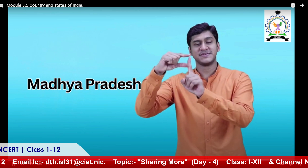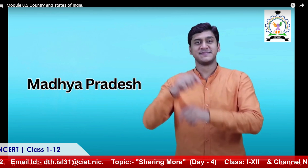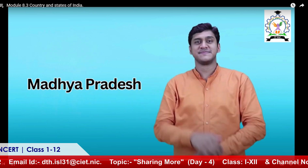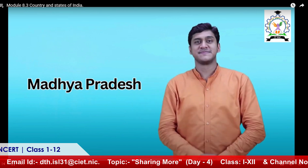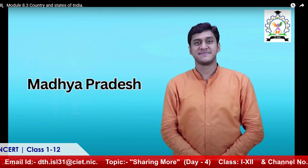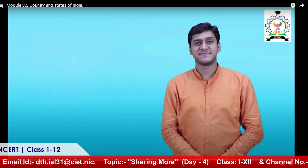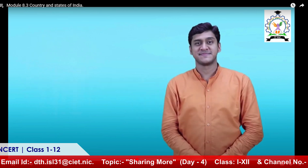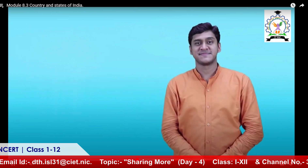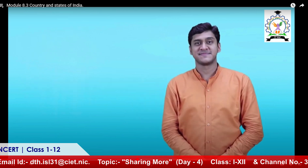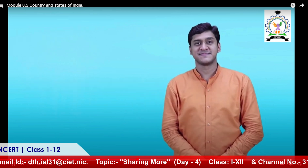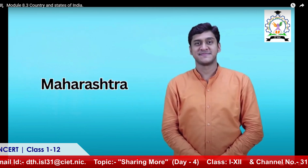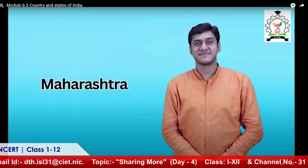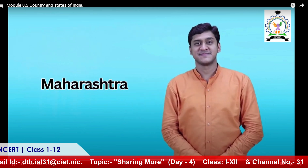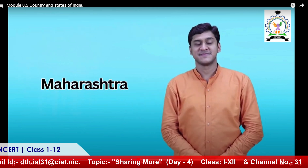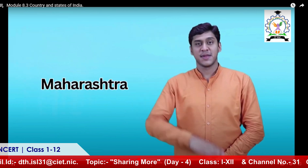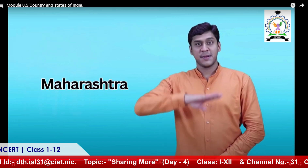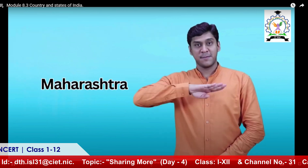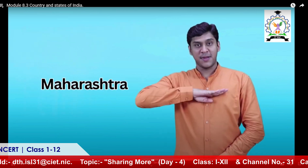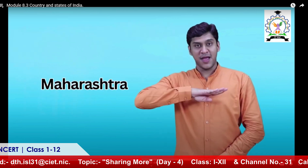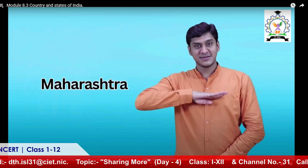मध्य प्रदेश,